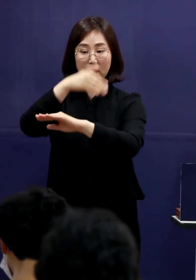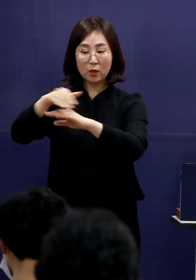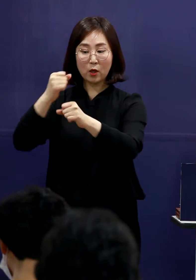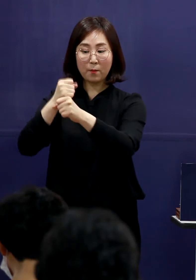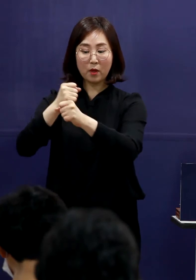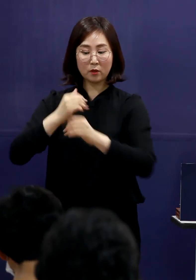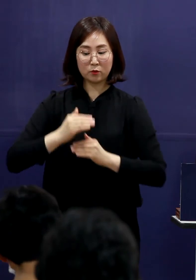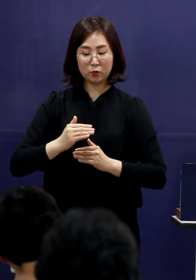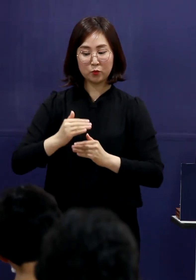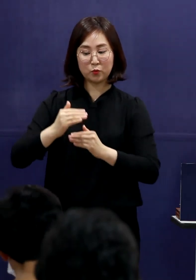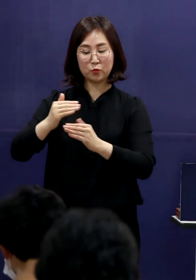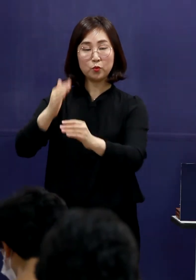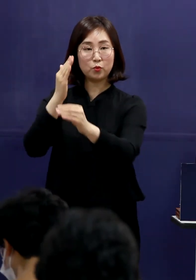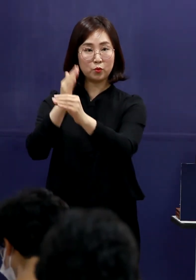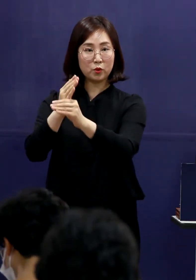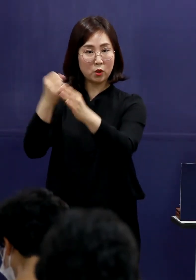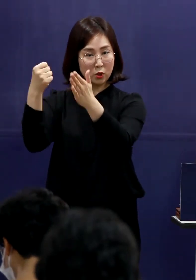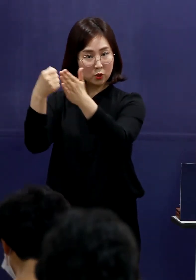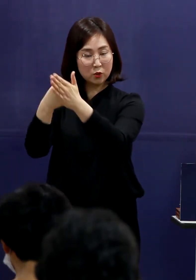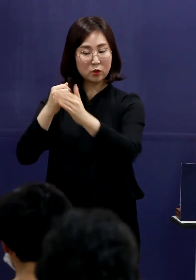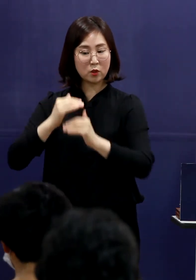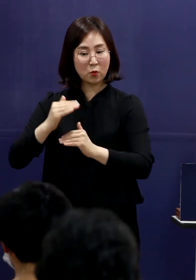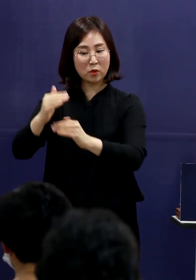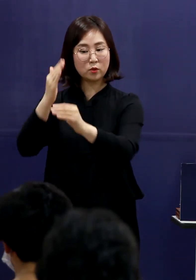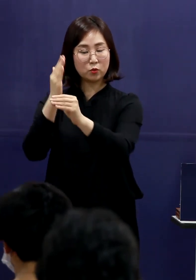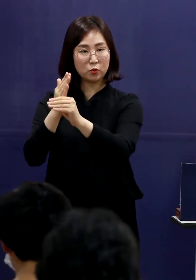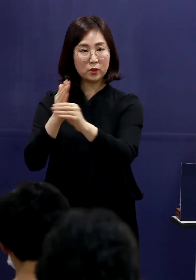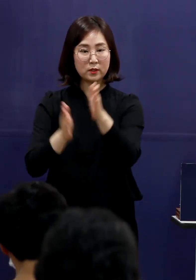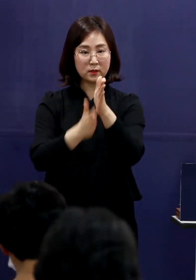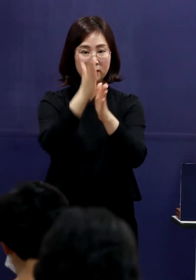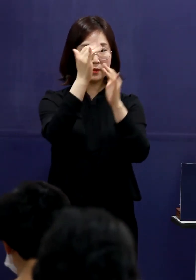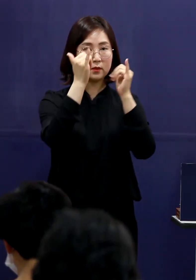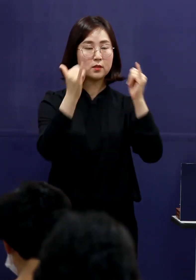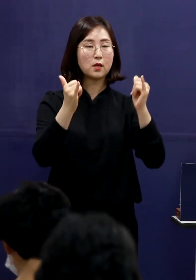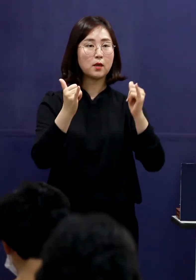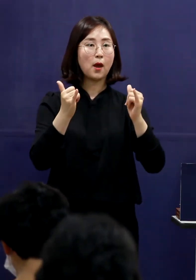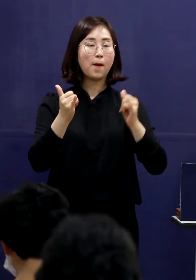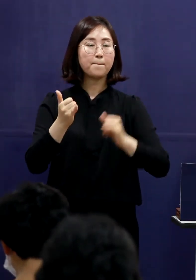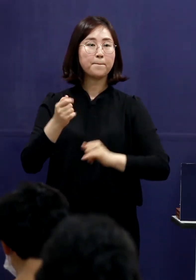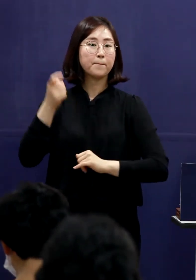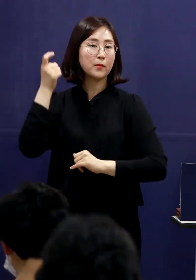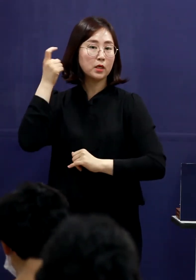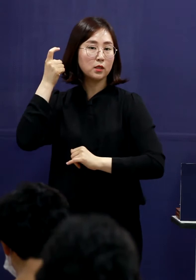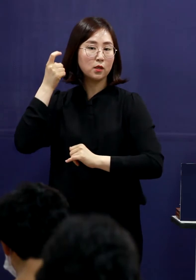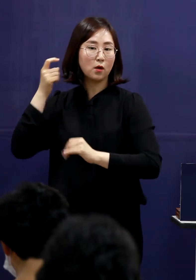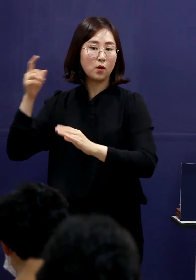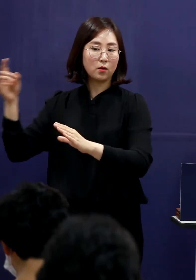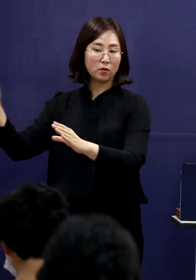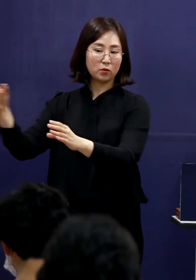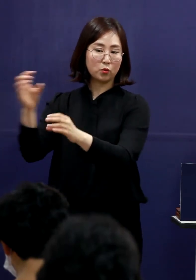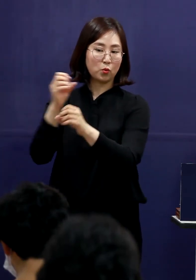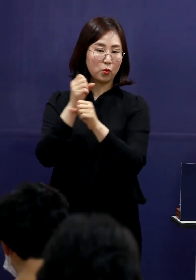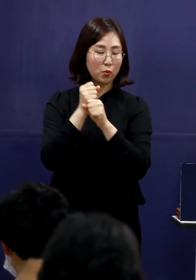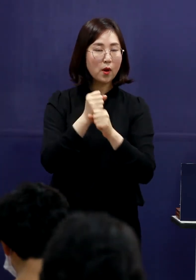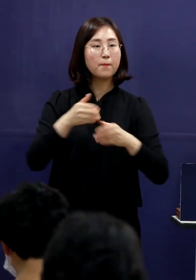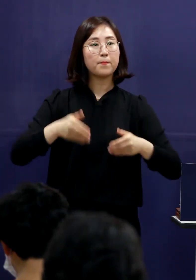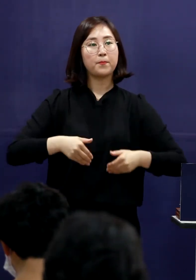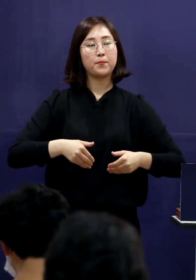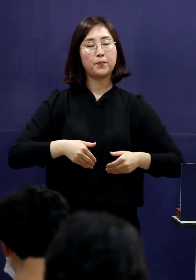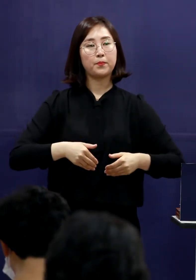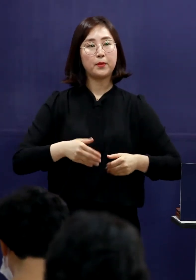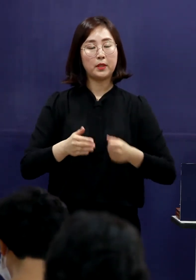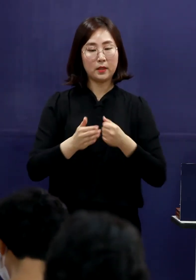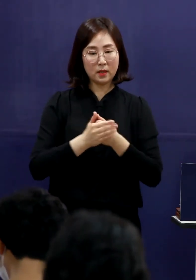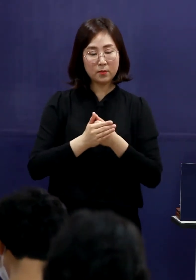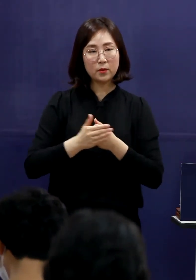또 계획안을 확정짓는 과정에서 우리 지역 주민들의 의견이 반영돼야 되기 때문에 용역이 진행되는